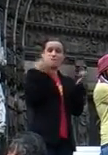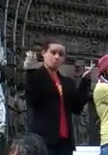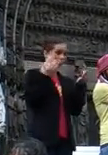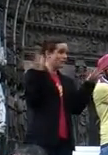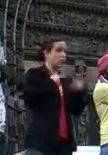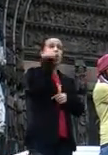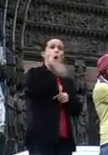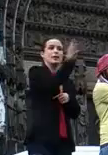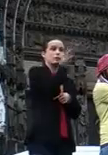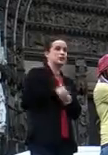Untertitel jetzt!